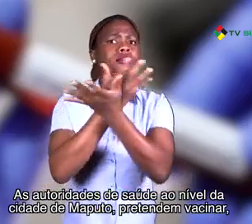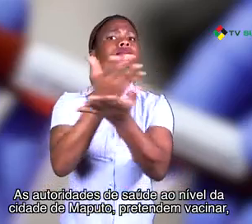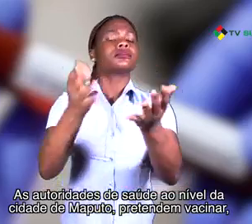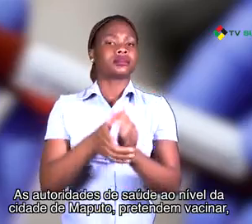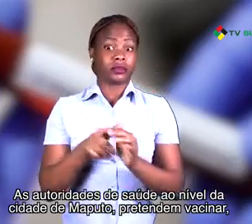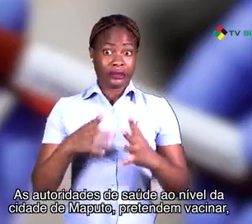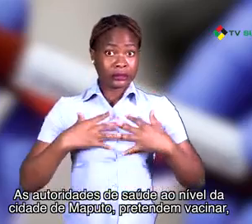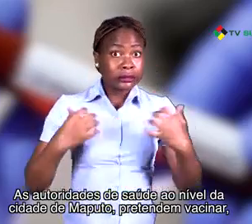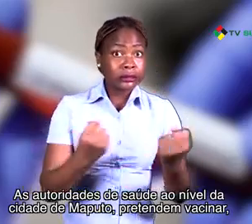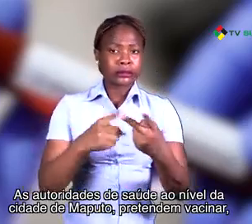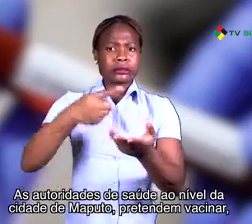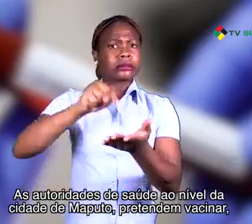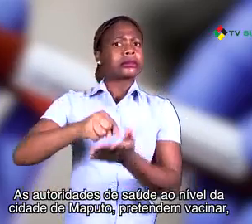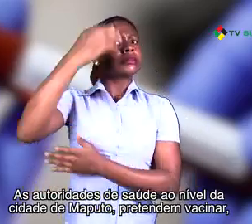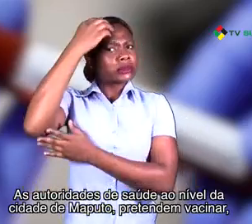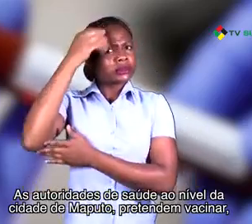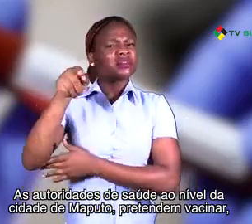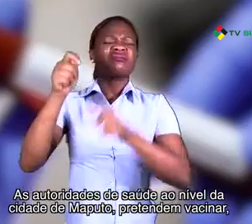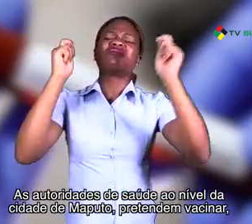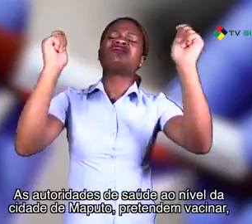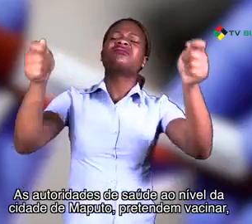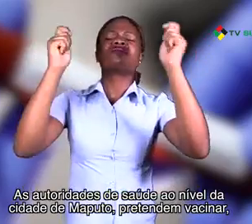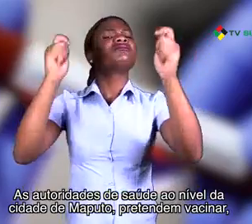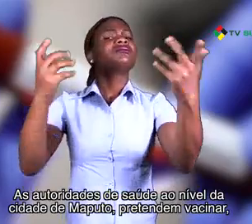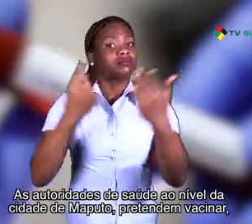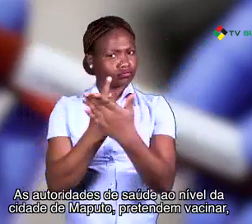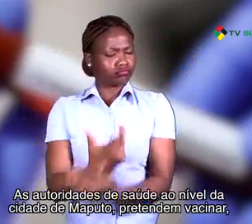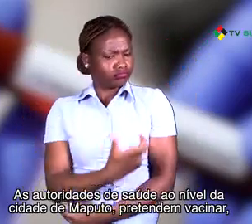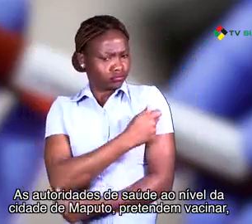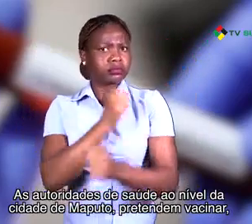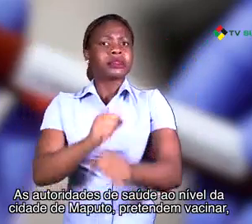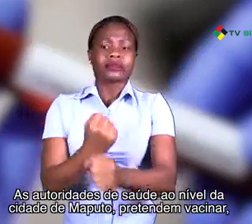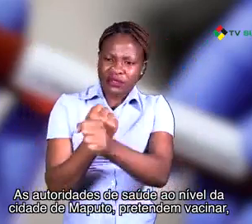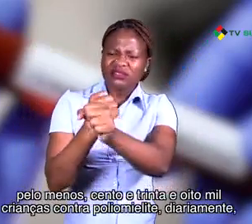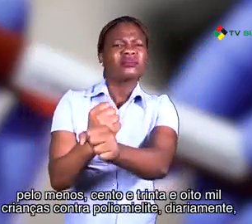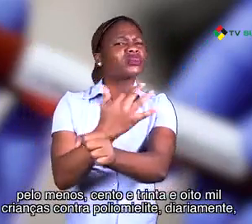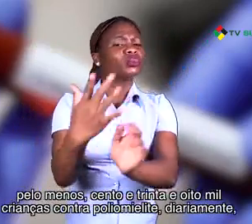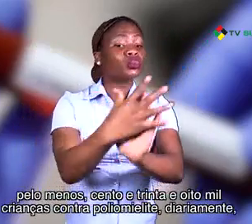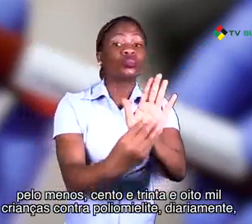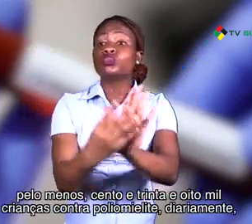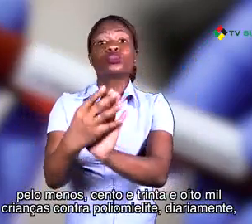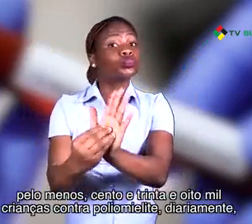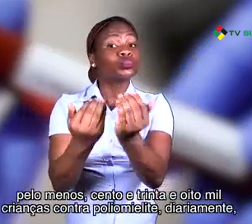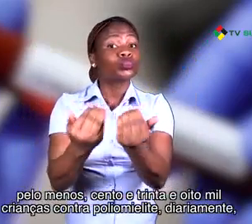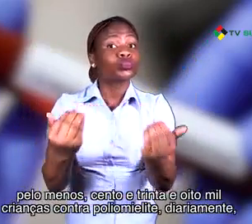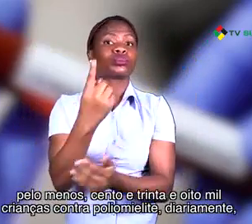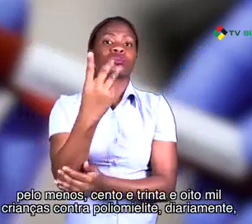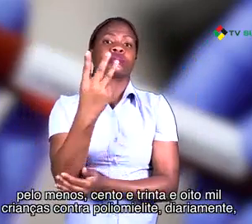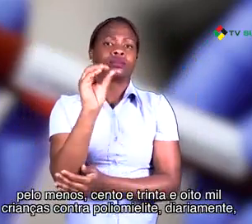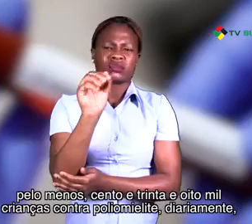As autoridades de saúde, ao nível da cidade de Maputo, pretendem vacinar pelo menos 138 mil crianças